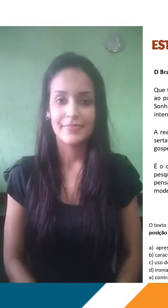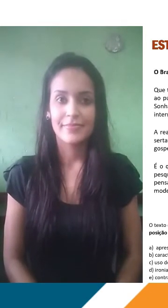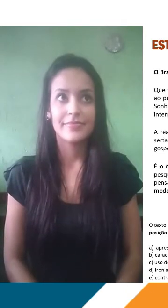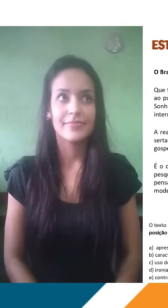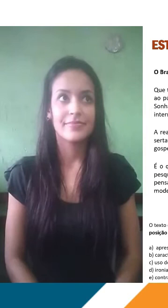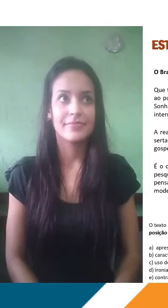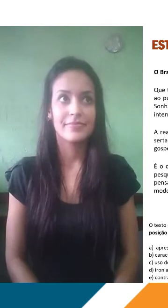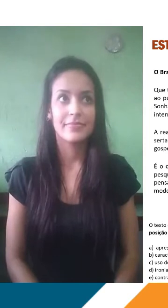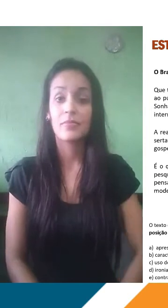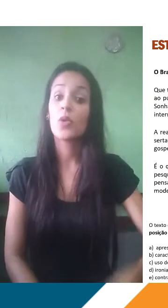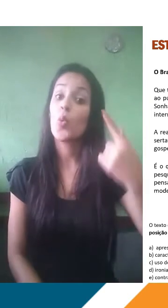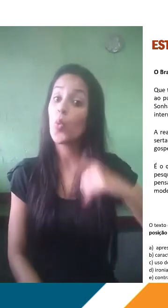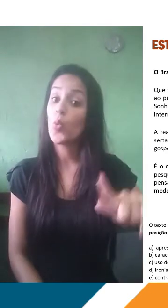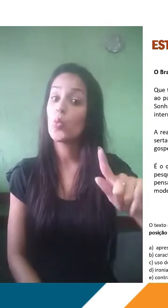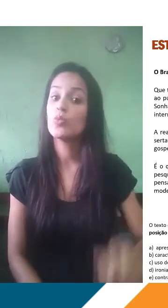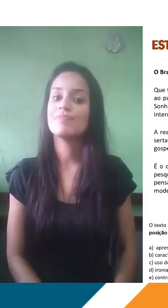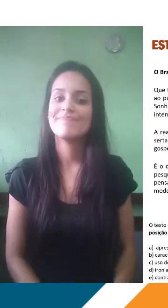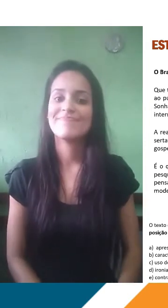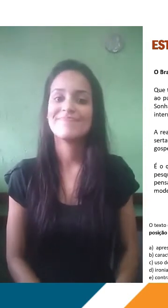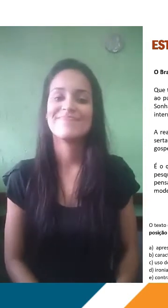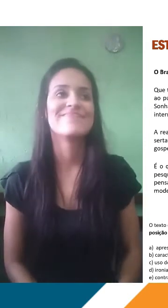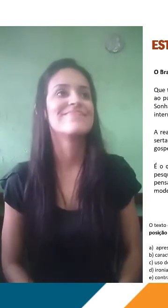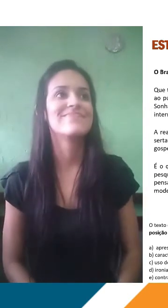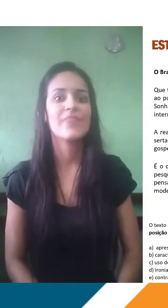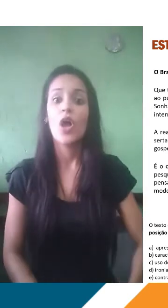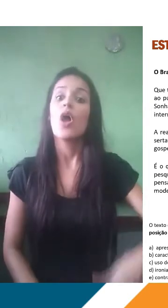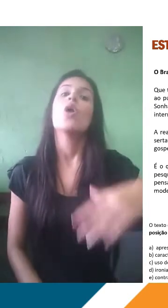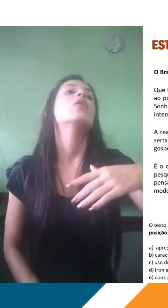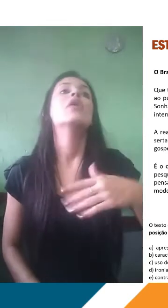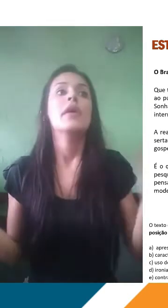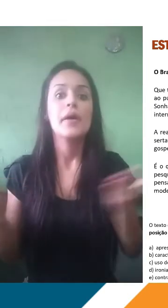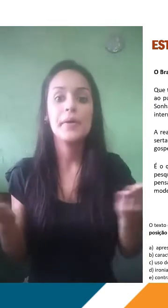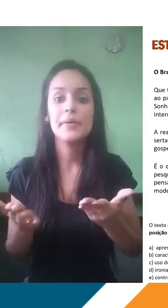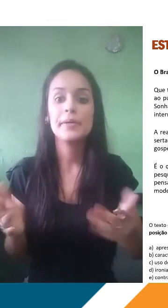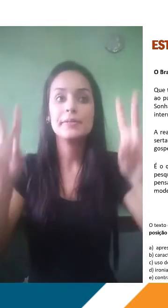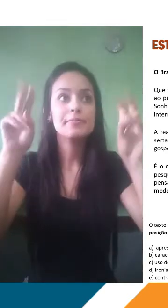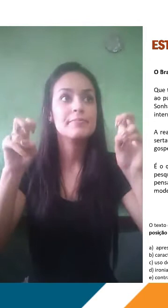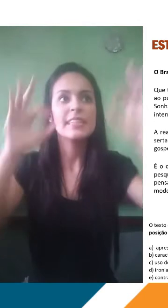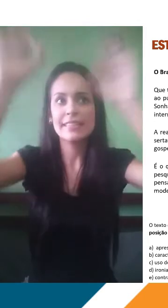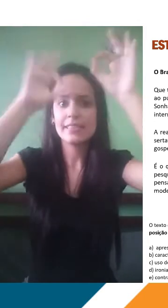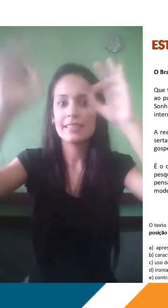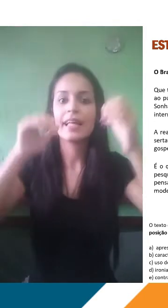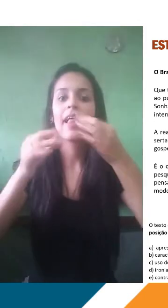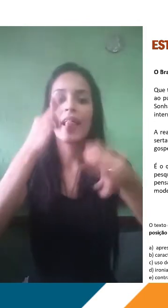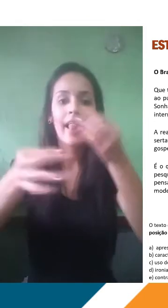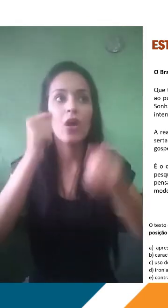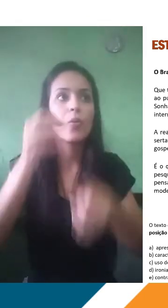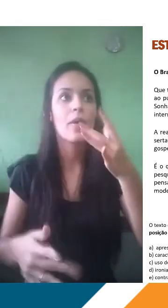Bom pessoal, o nosso próximo texto fala sobre estratégias argumentativas e está presente no ENEM 2014